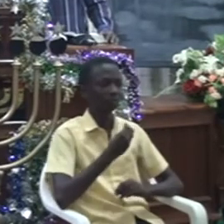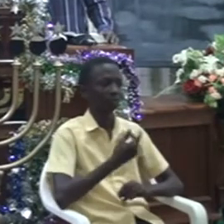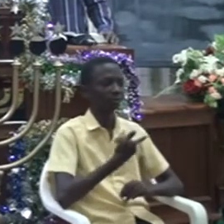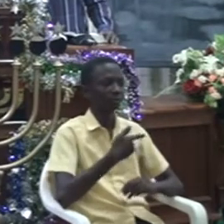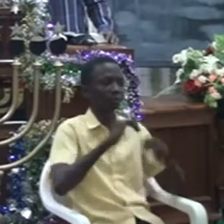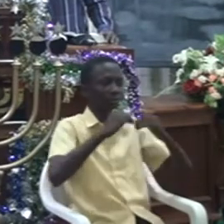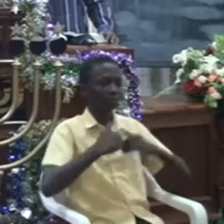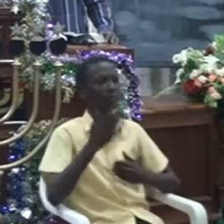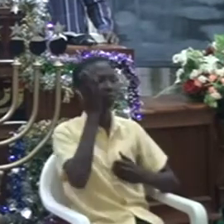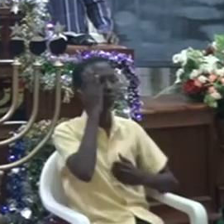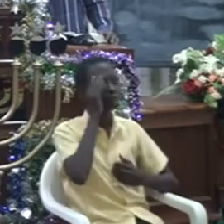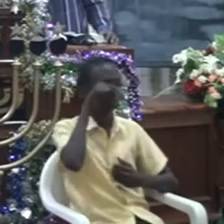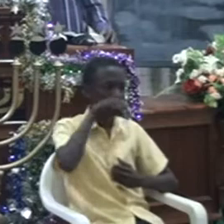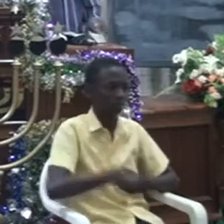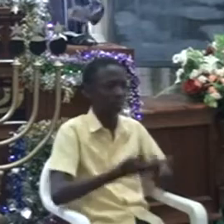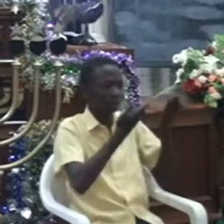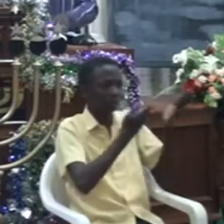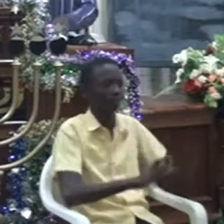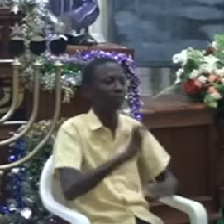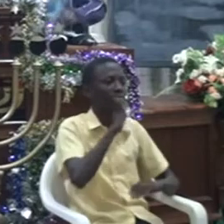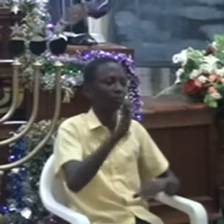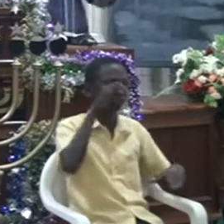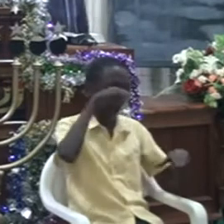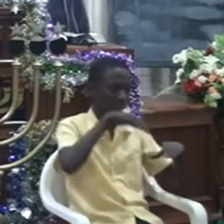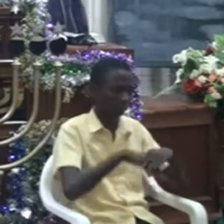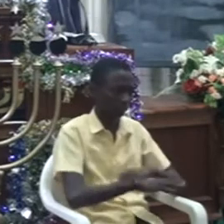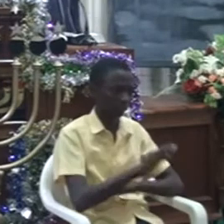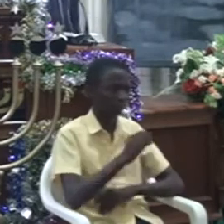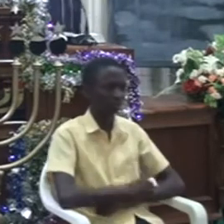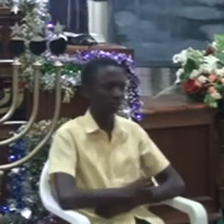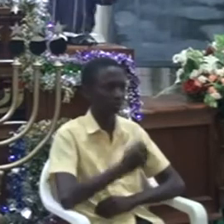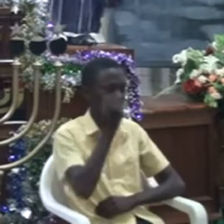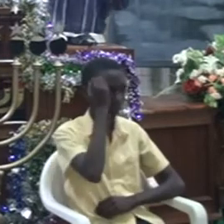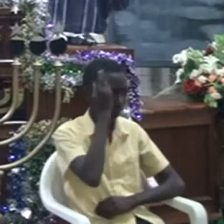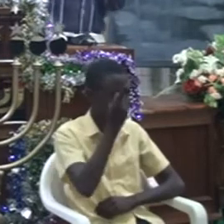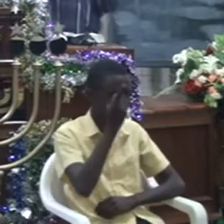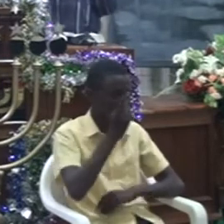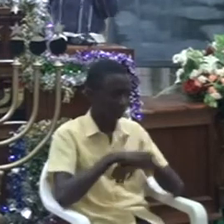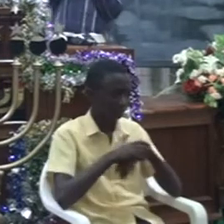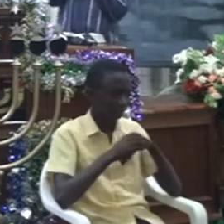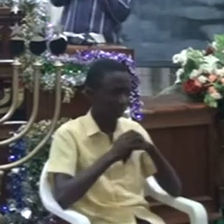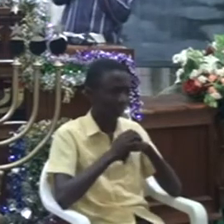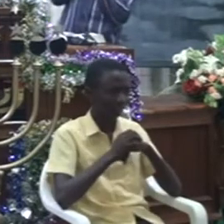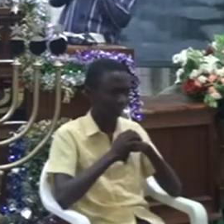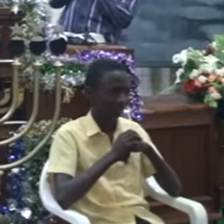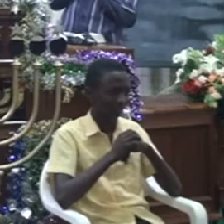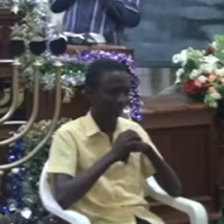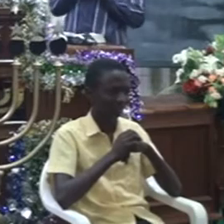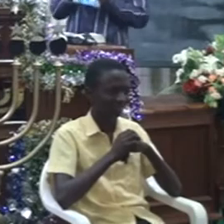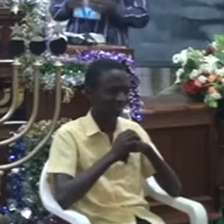nakula. Il a su que la mort est entrée. Alikuwa nakamata anakula sewa. Hapa mimi nakula kifo